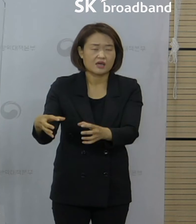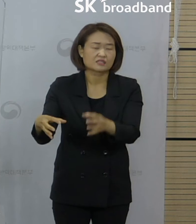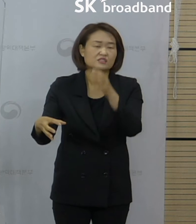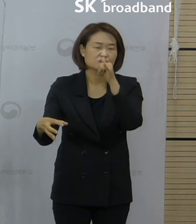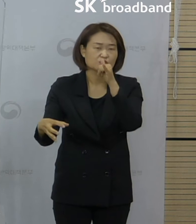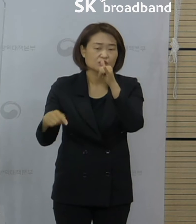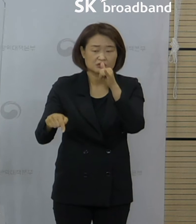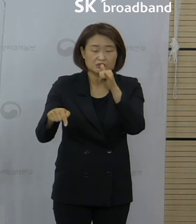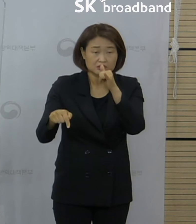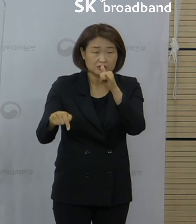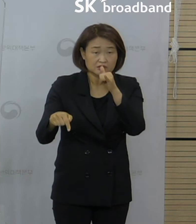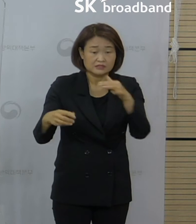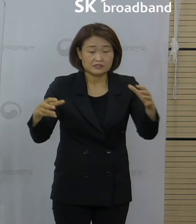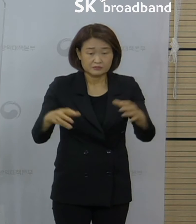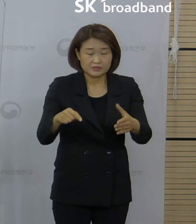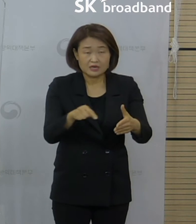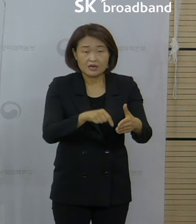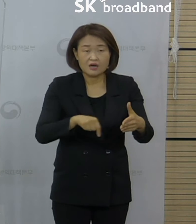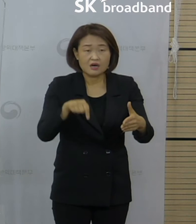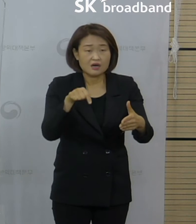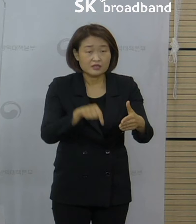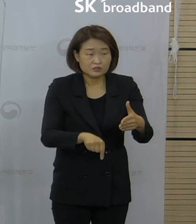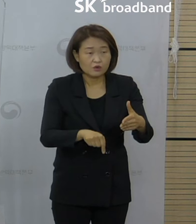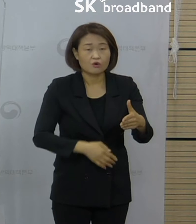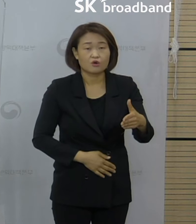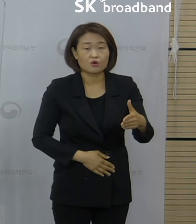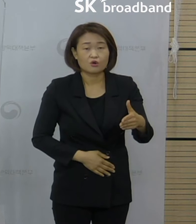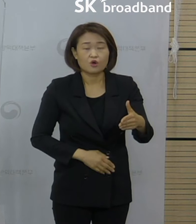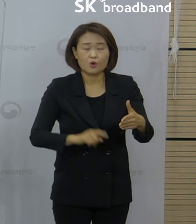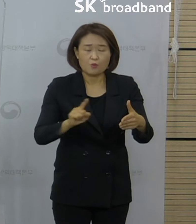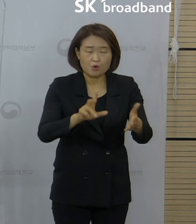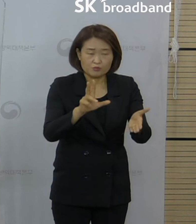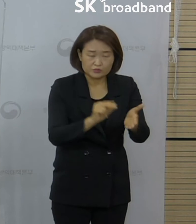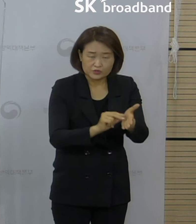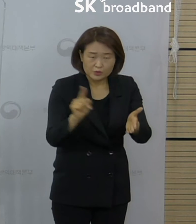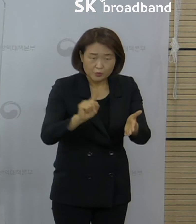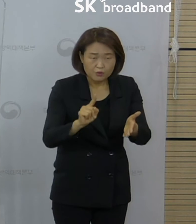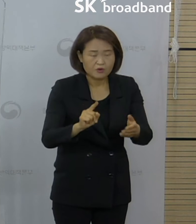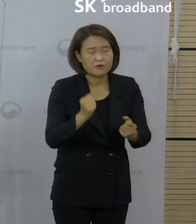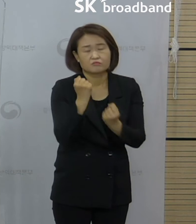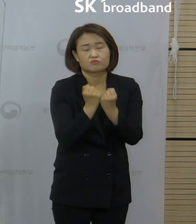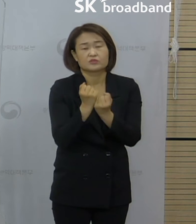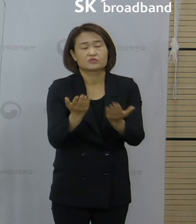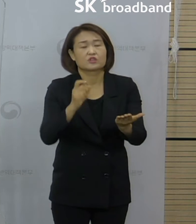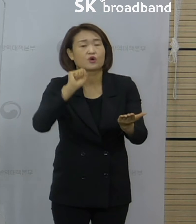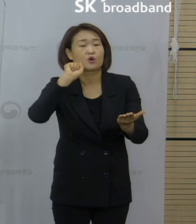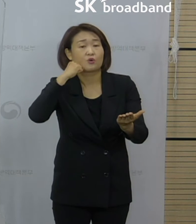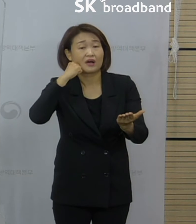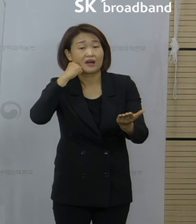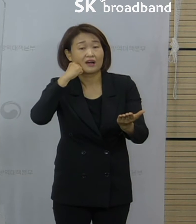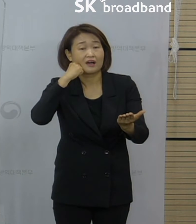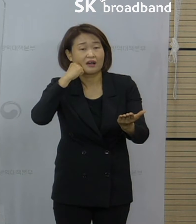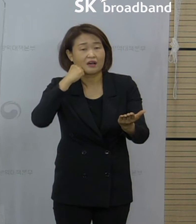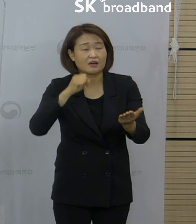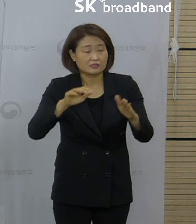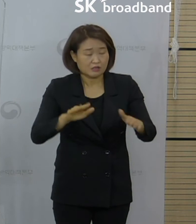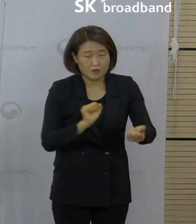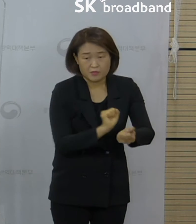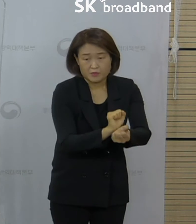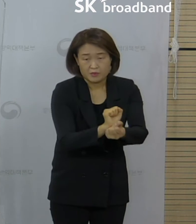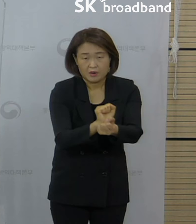분명하게 한정할 수 없을 정도로 다양한 양상을 보이고 있는 것이